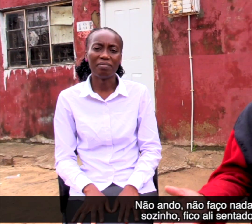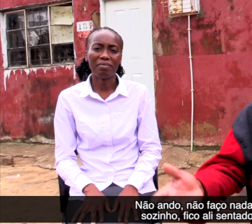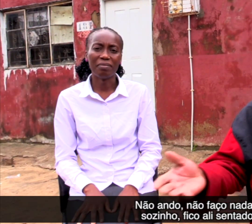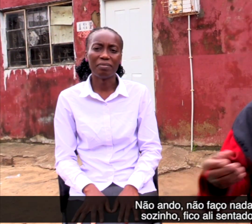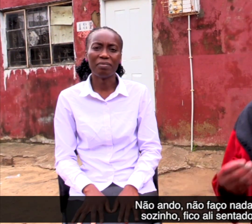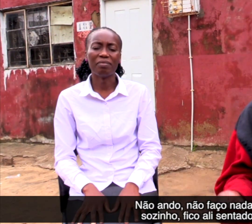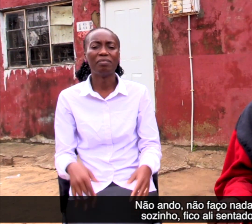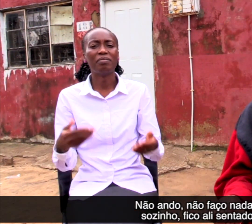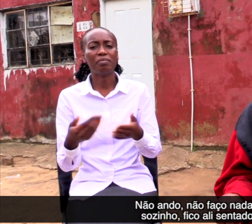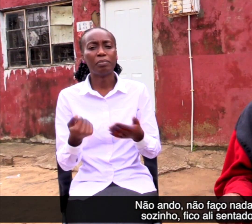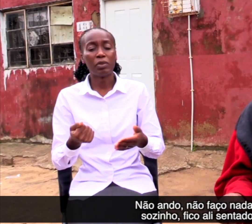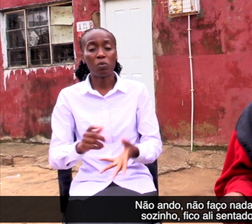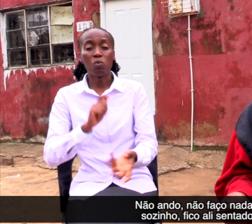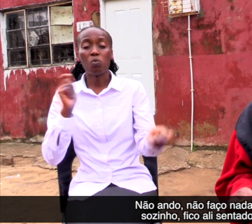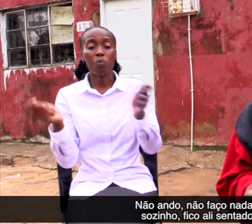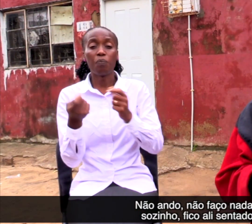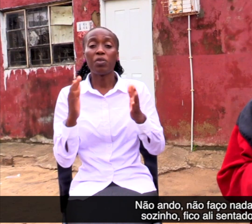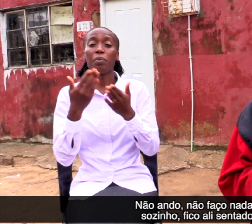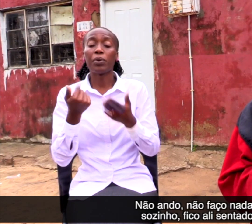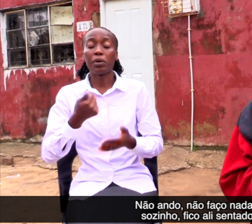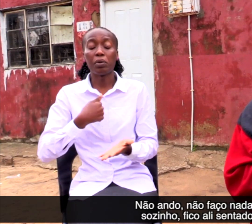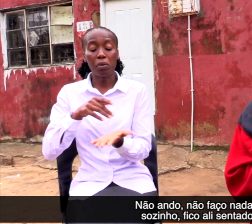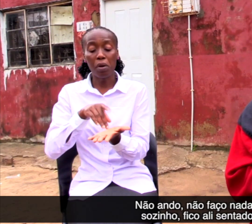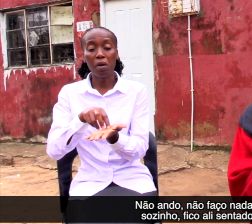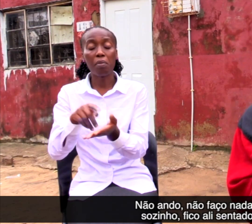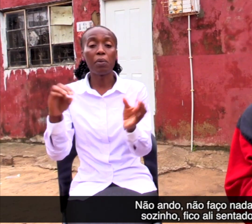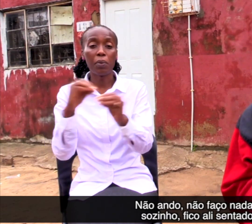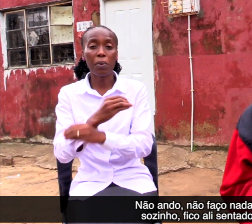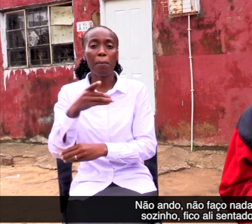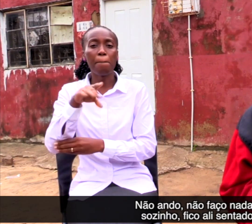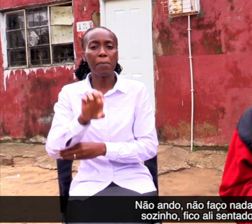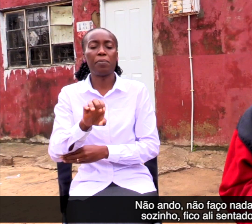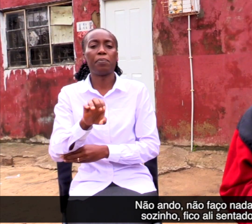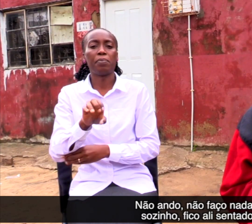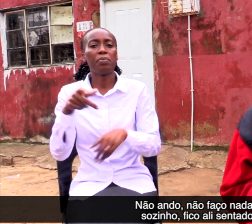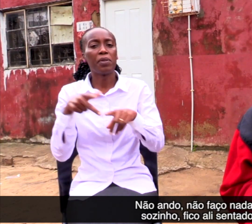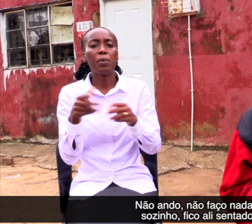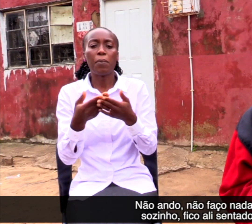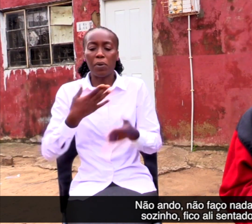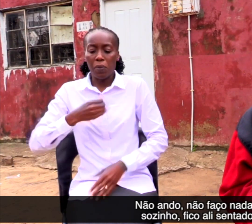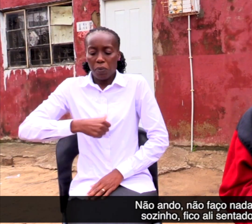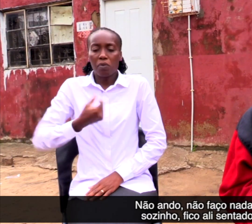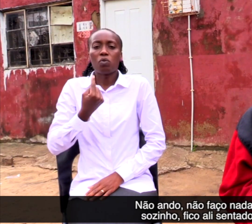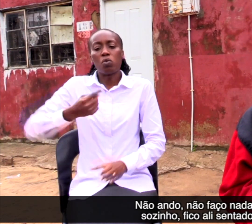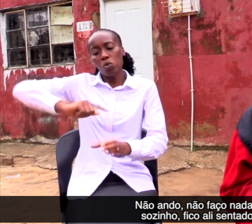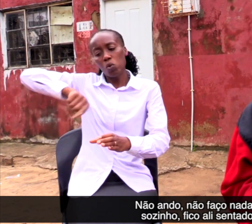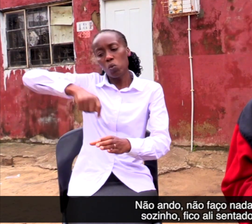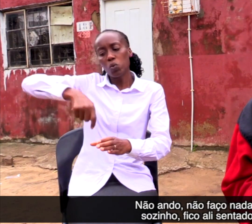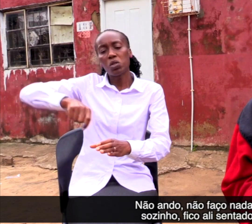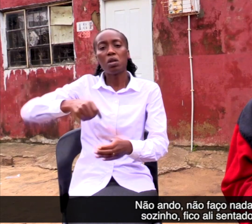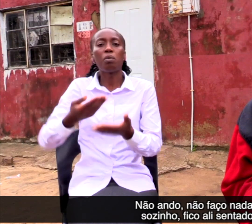Não anda, não faz nada. Agora, como está sozinho? Estou cozinhando ali sozinho, sentado. Mudou muito.